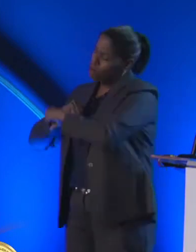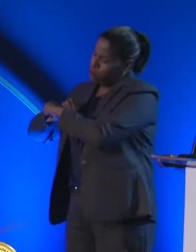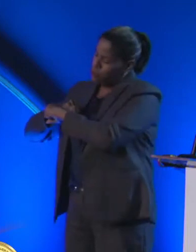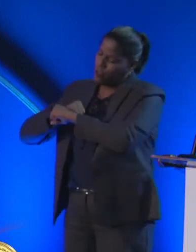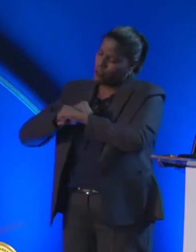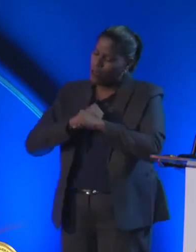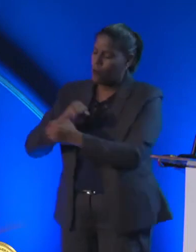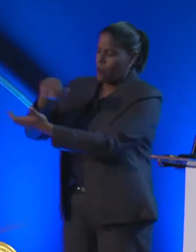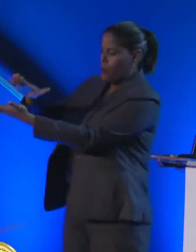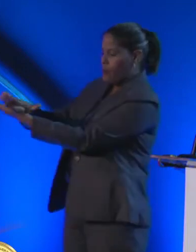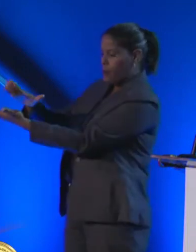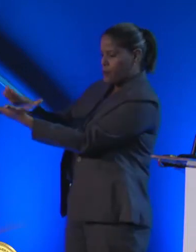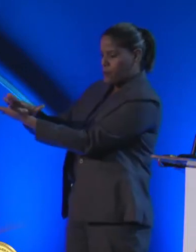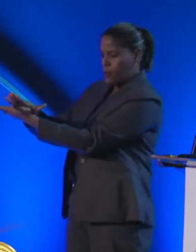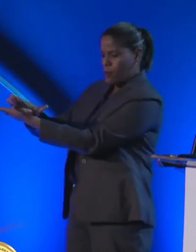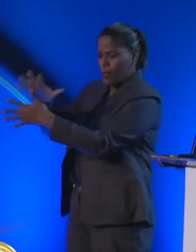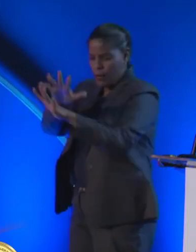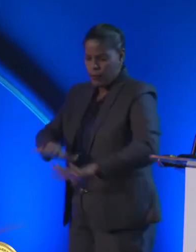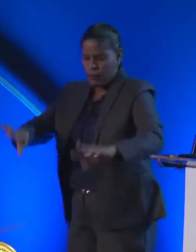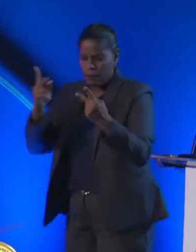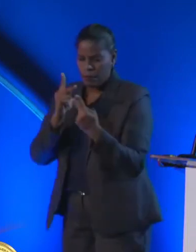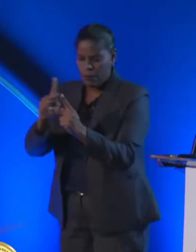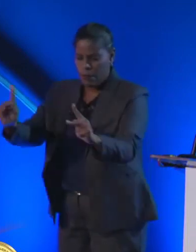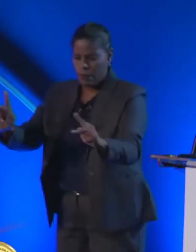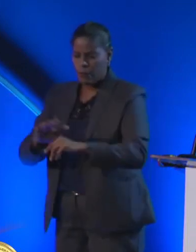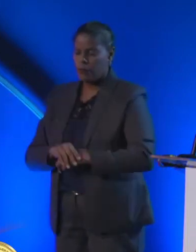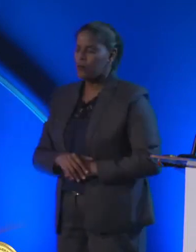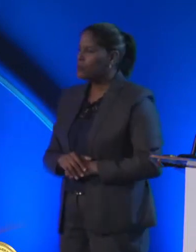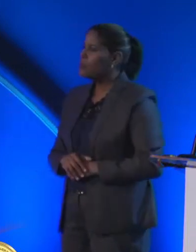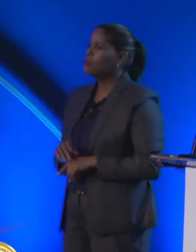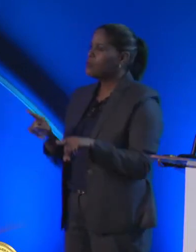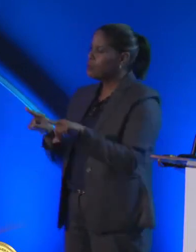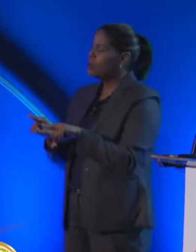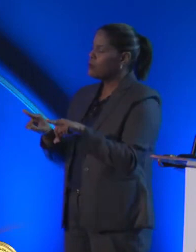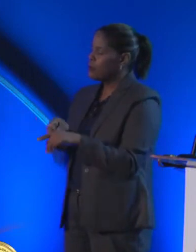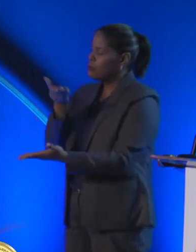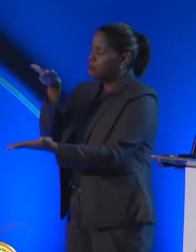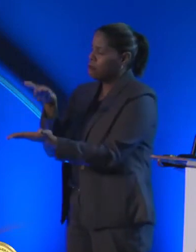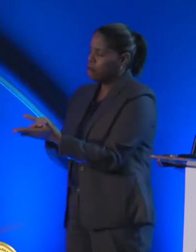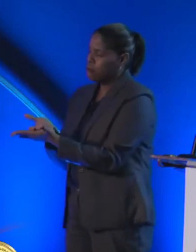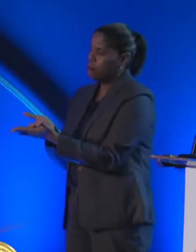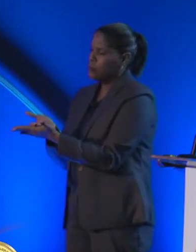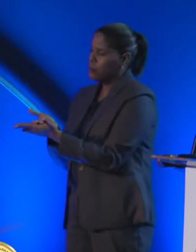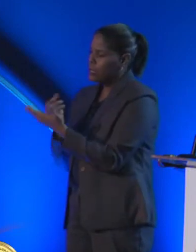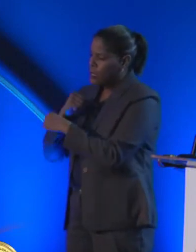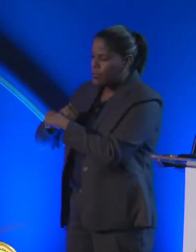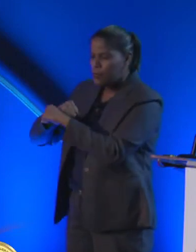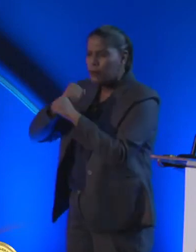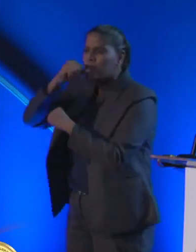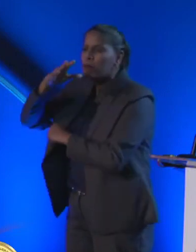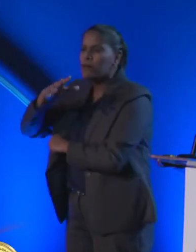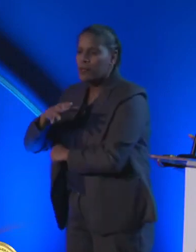en las escuelas en los espacios públicos hay también que garan seguridad a las